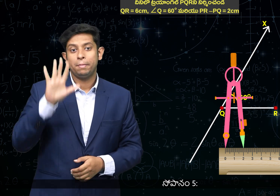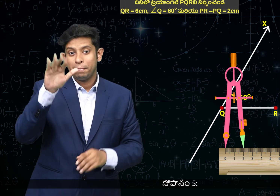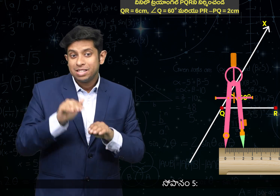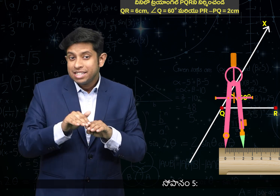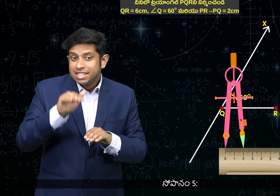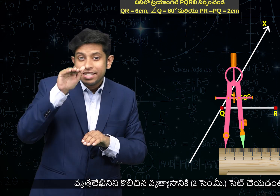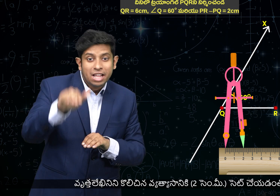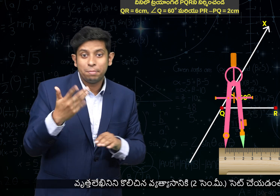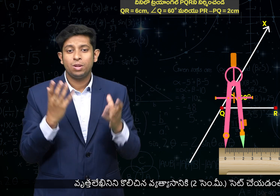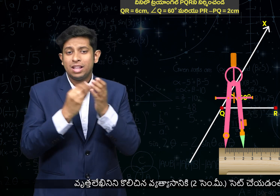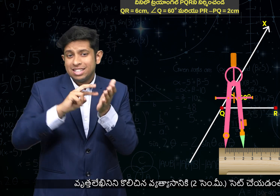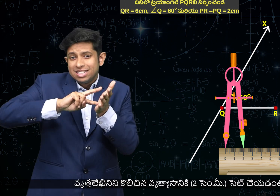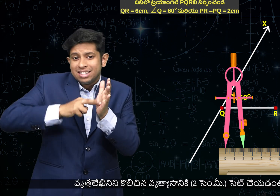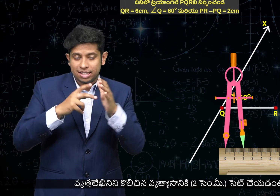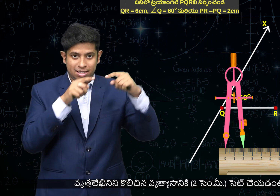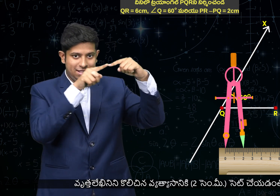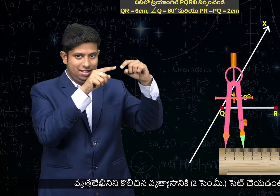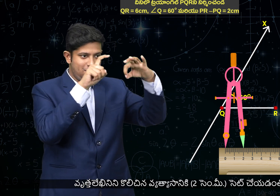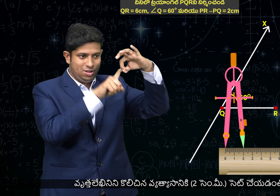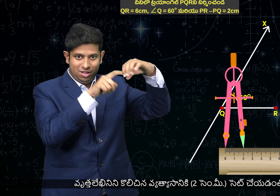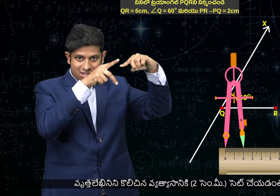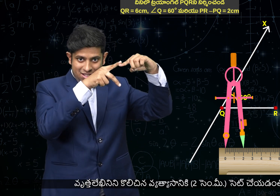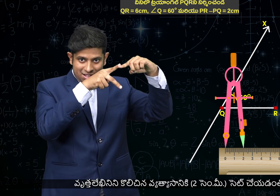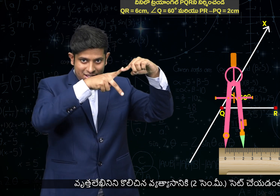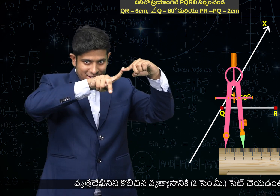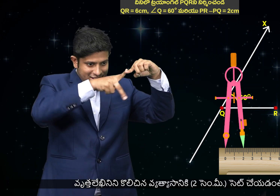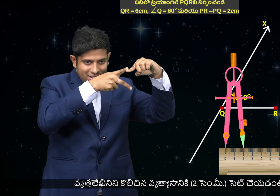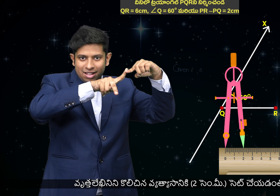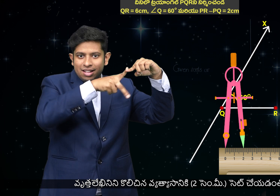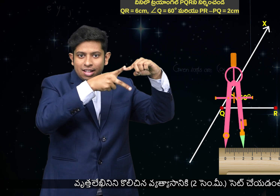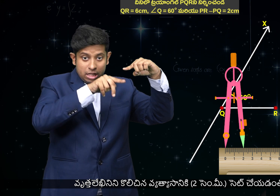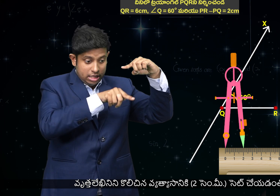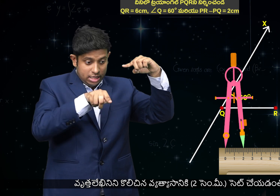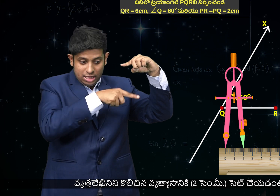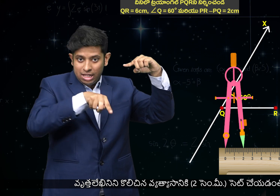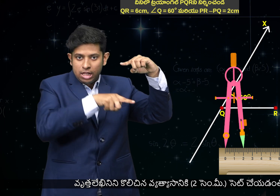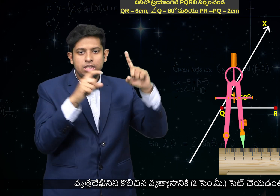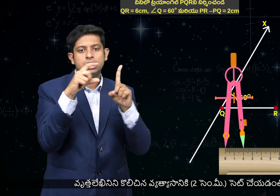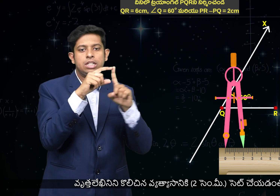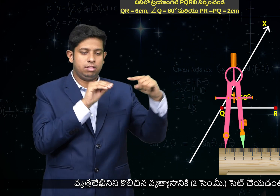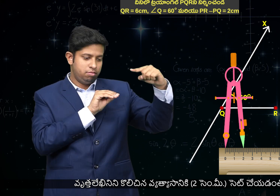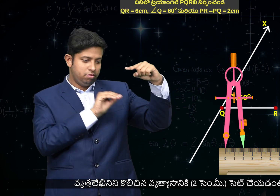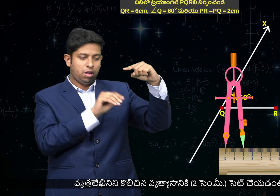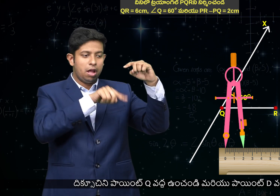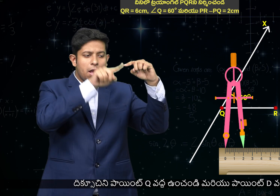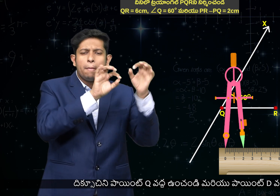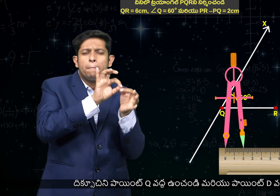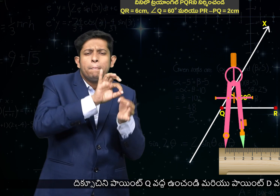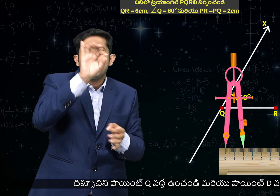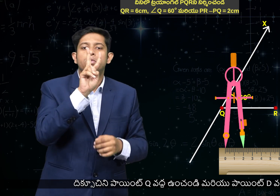సోపానం 5. వృత్తలేఖినిని కొలిచిన వ్యత్యాసానికి 2 సెంటీమీటర్లు సెట్ చేయడంతో దిక్సూచిని